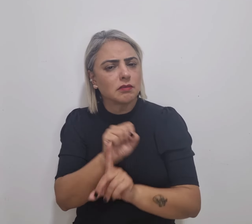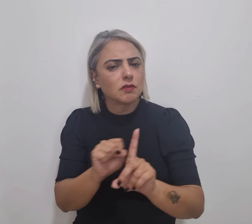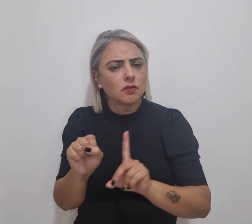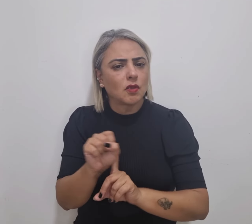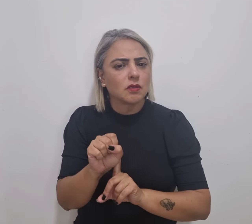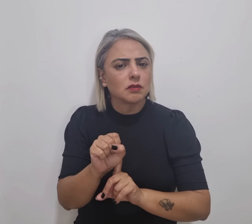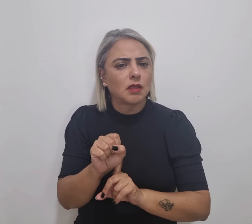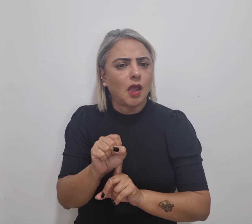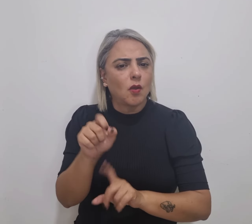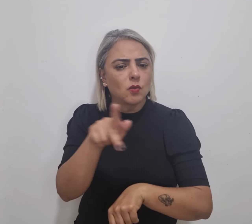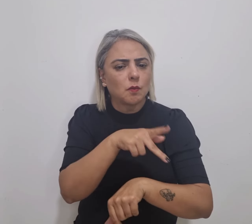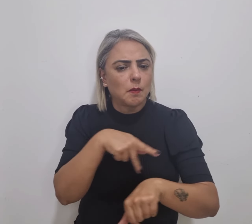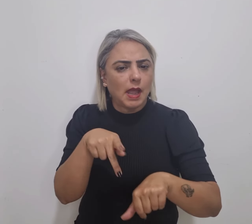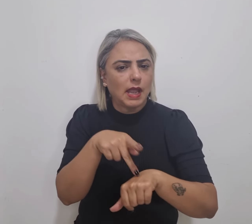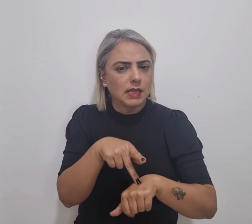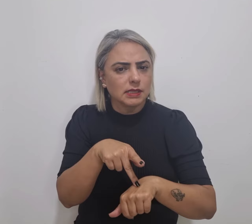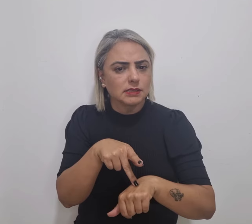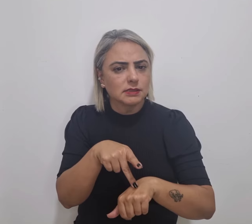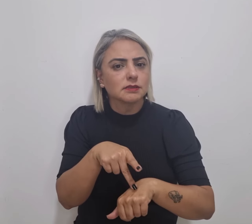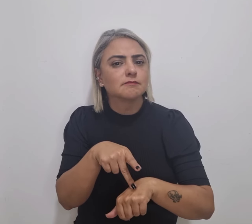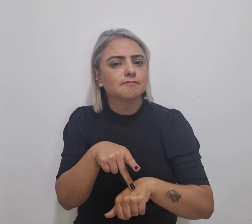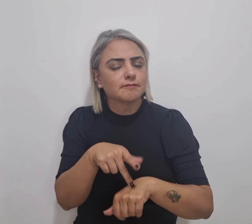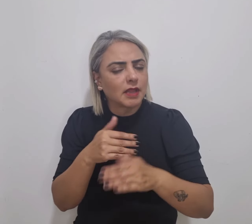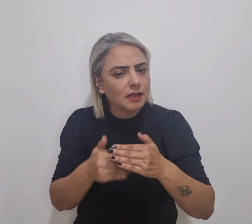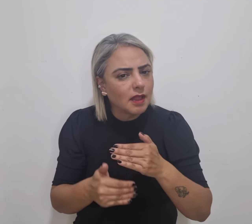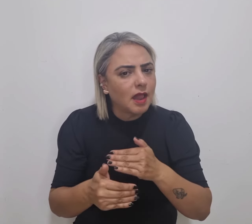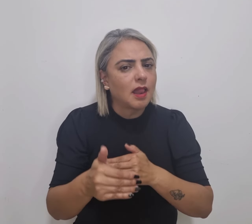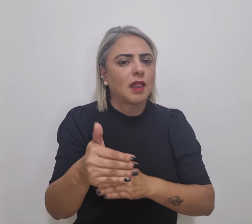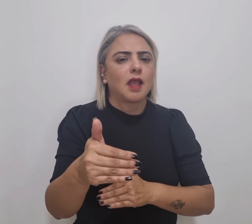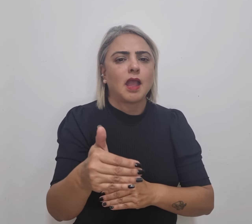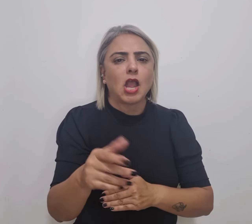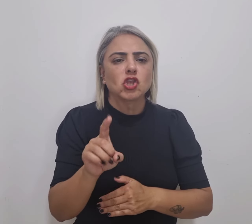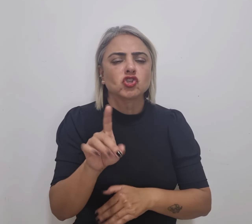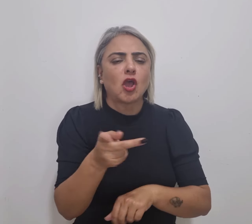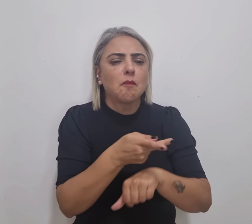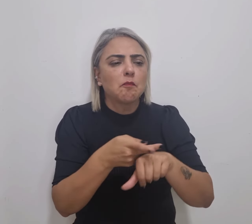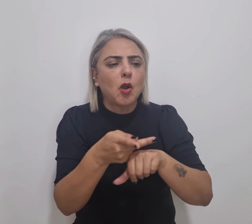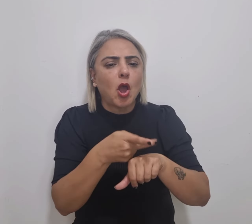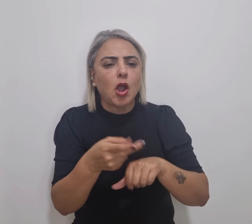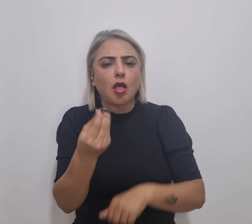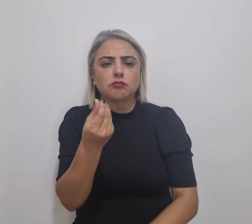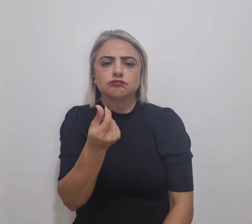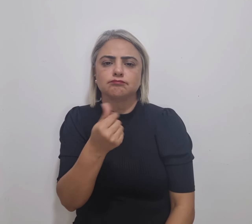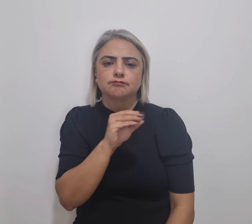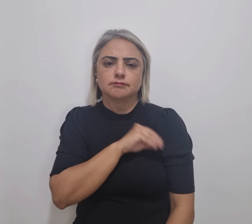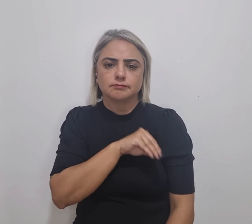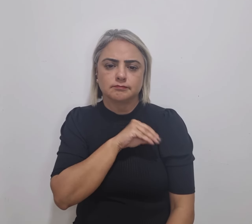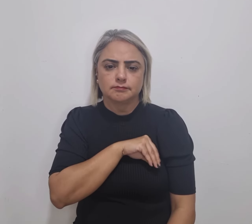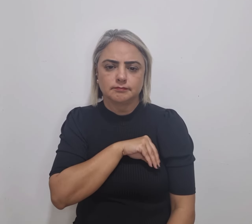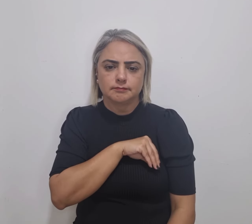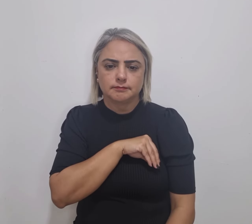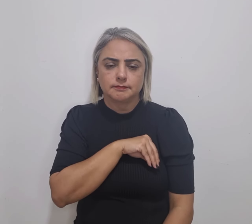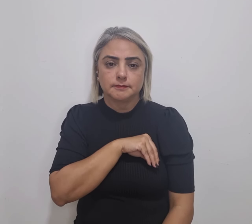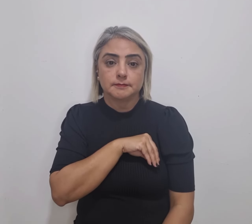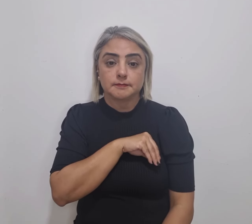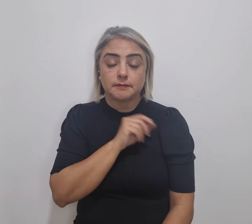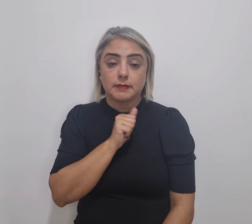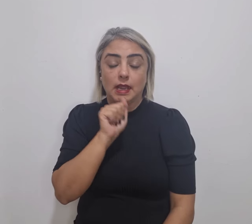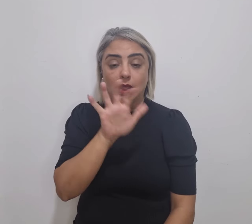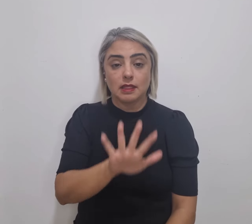estado, indo muito além da mera busca de rentabilidade. A nacionalização